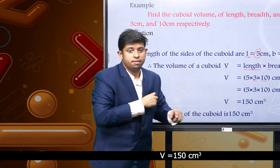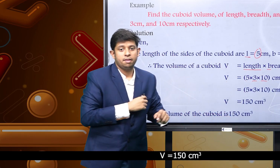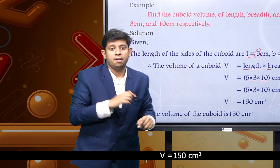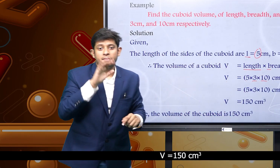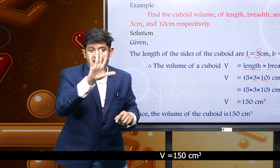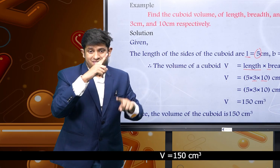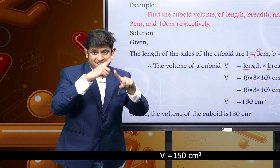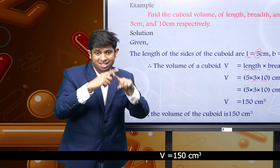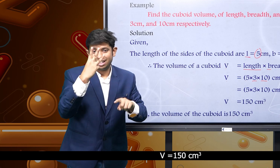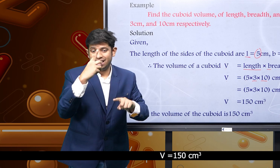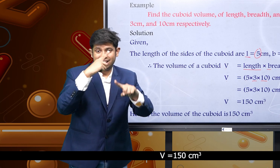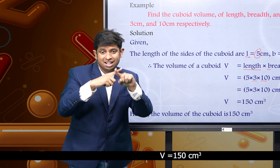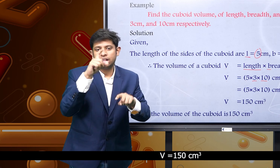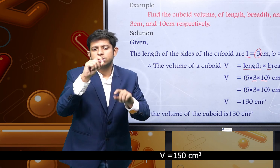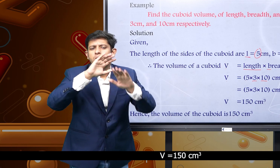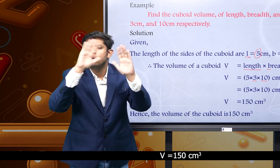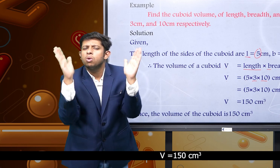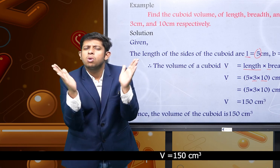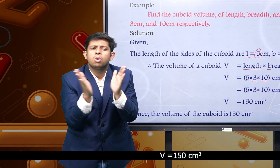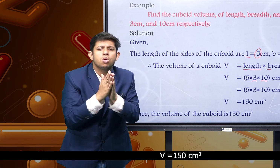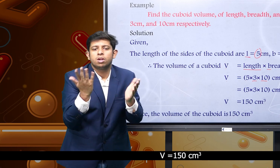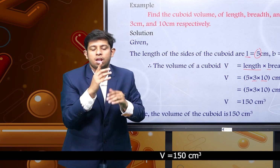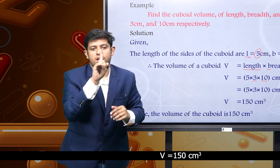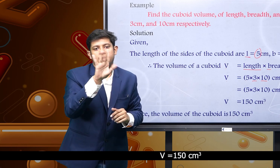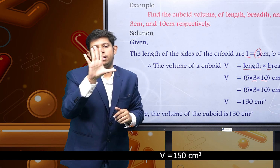V बरोबर 150 सेंटीमीटरचा घन.